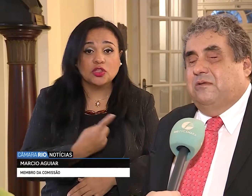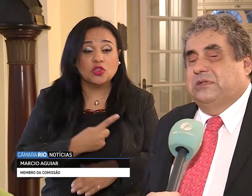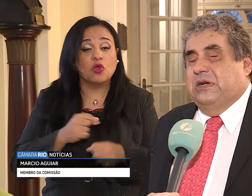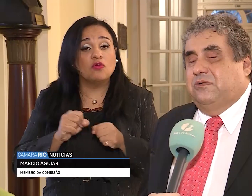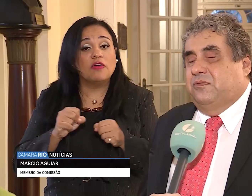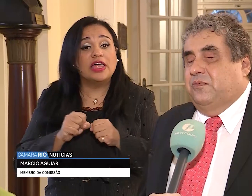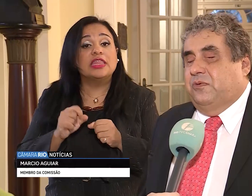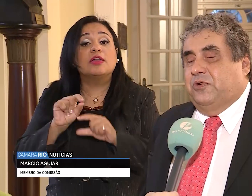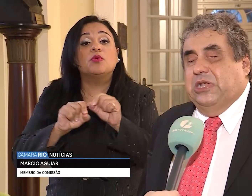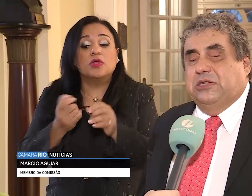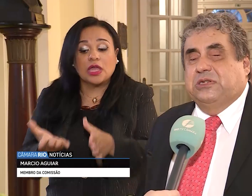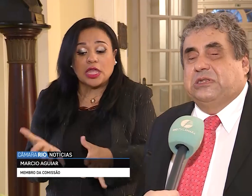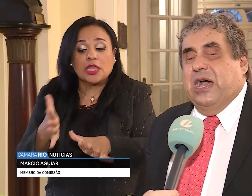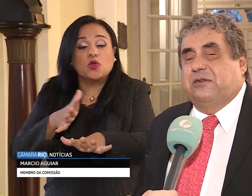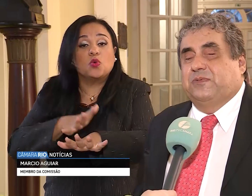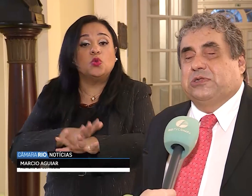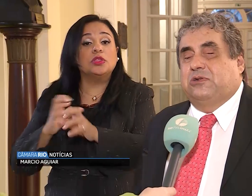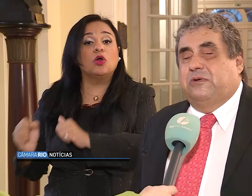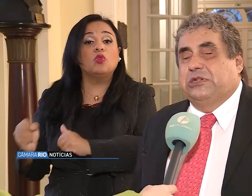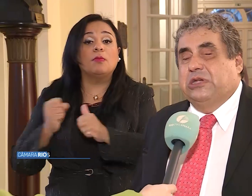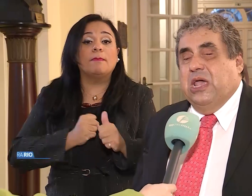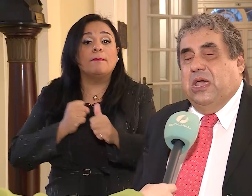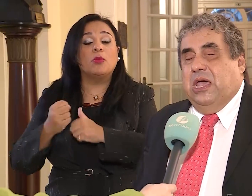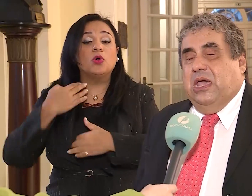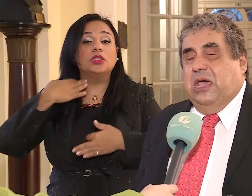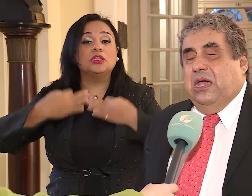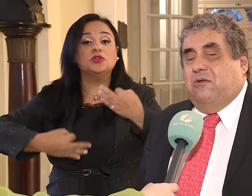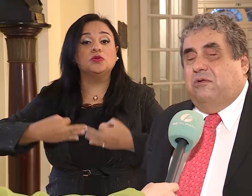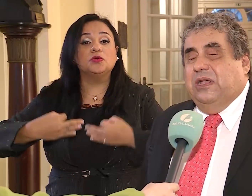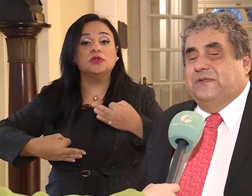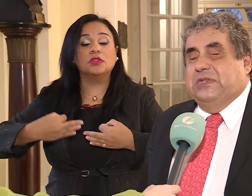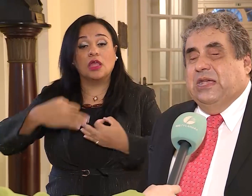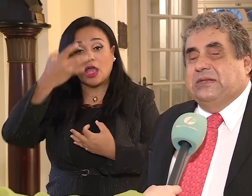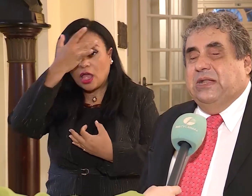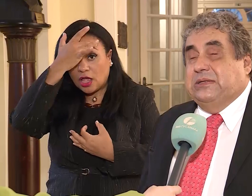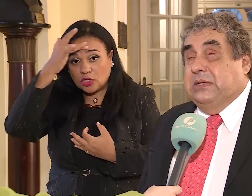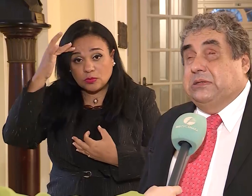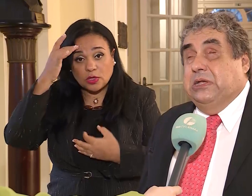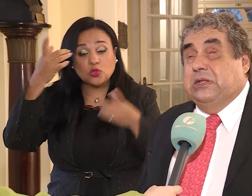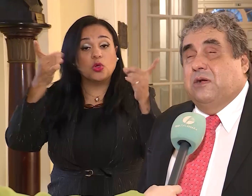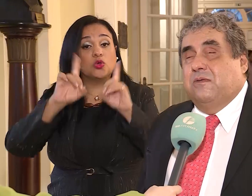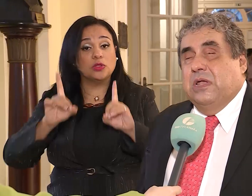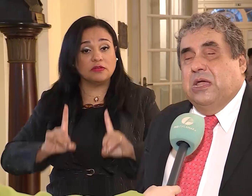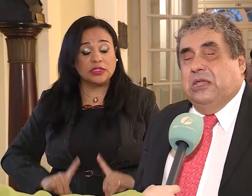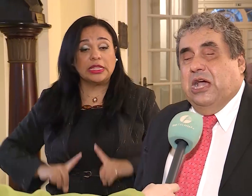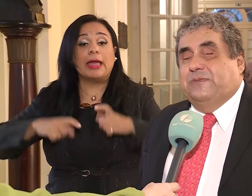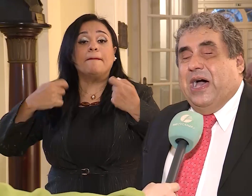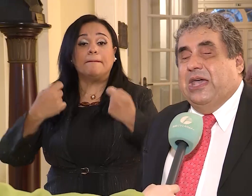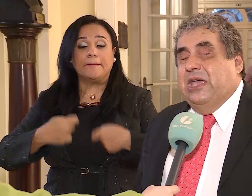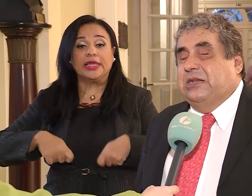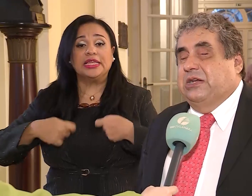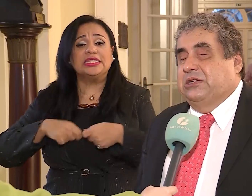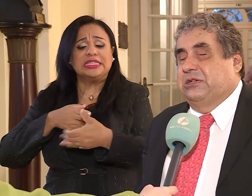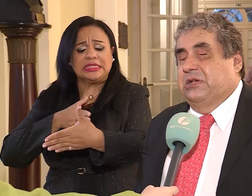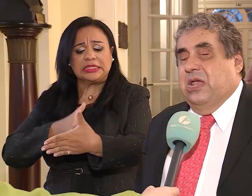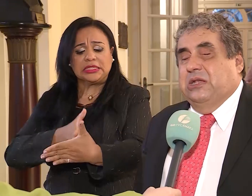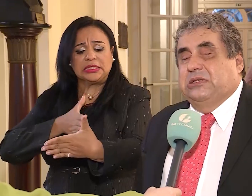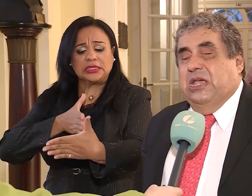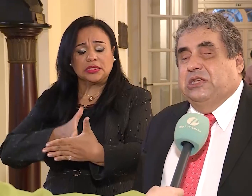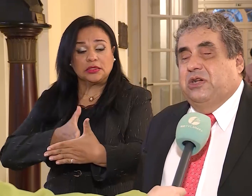promove a inclusão no Poder Judiciário. As pessoas com deficiência necessitam que as